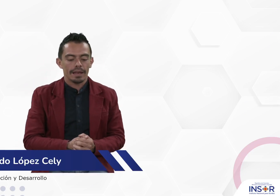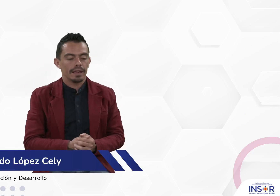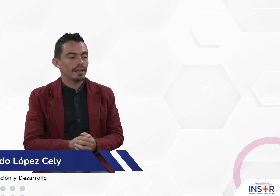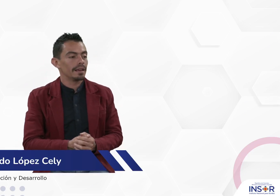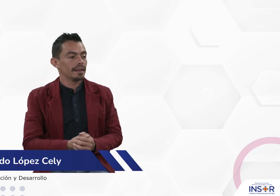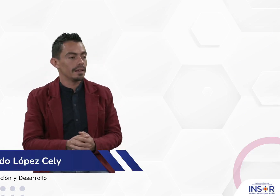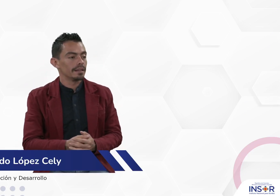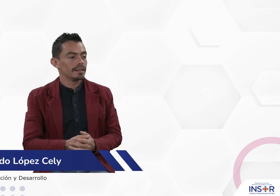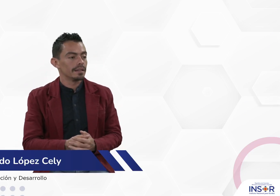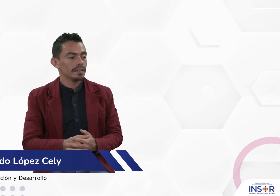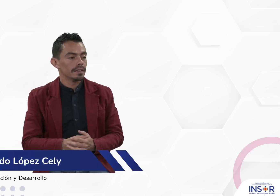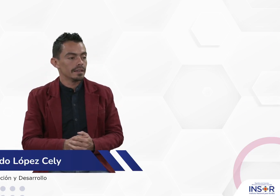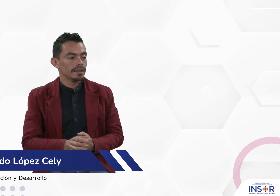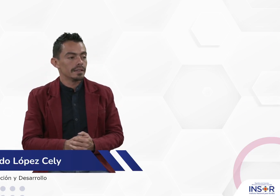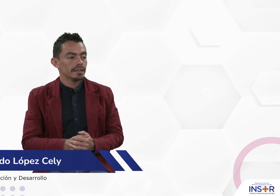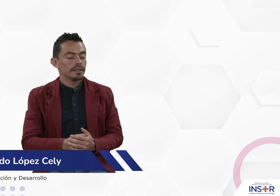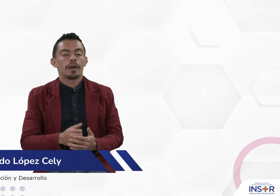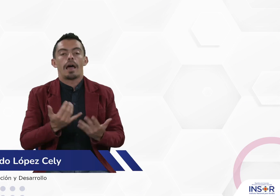relevantes.